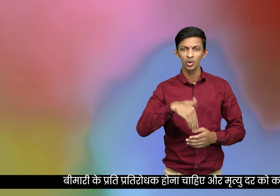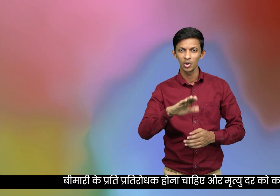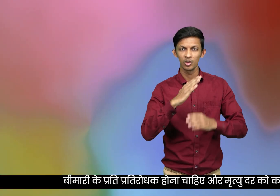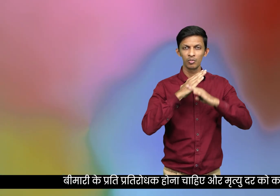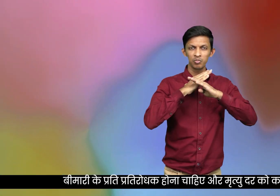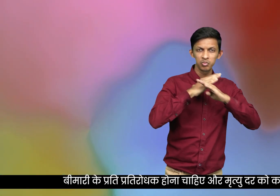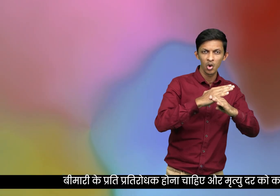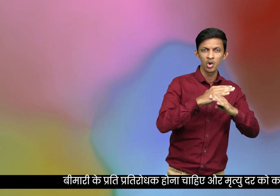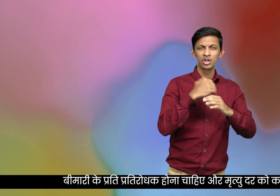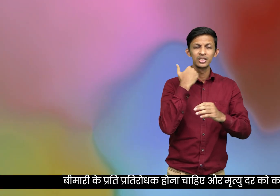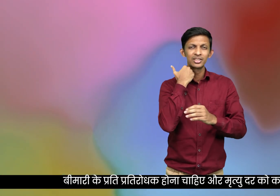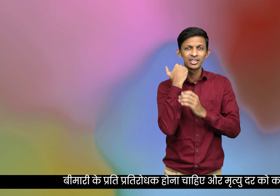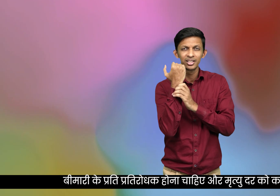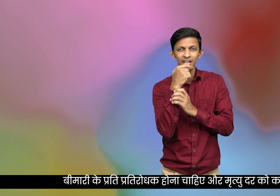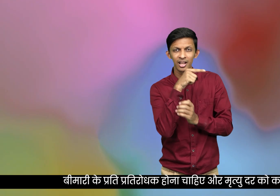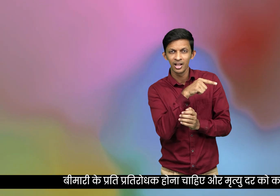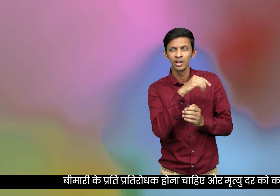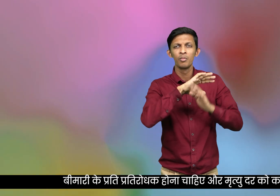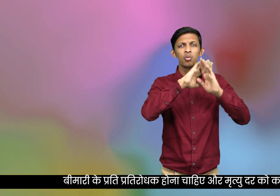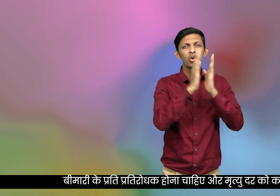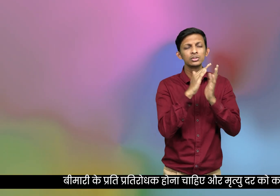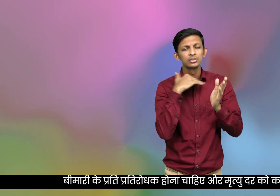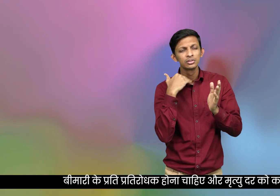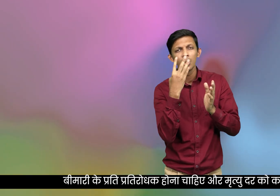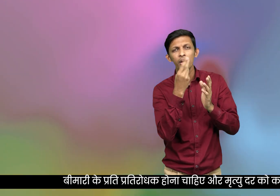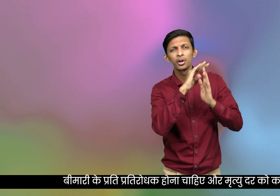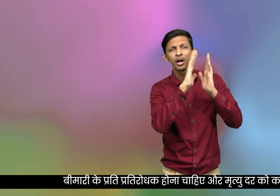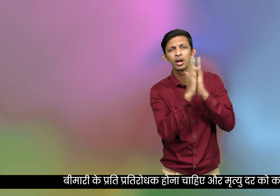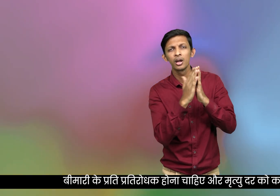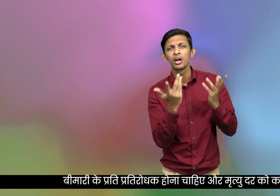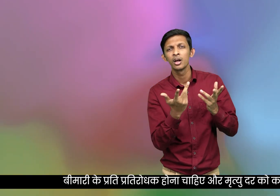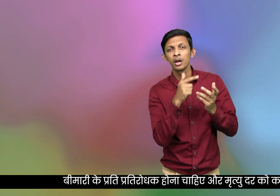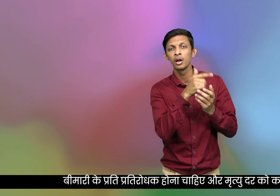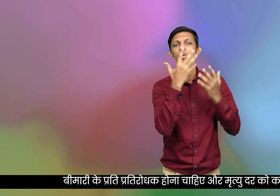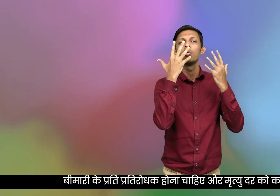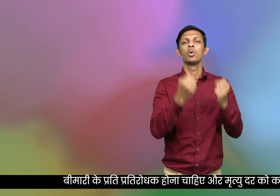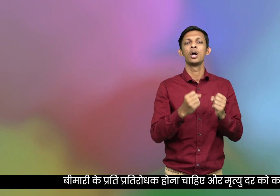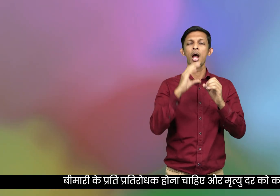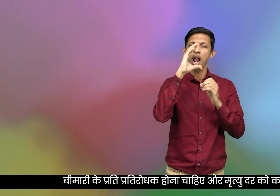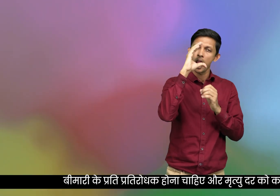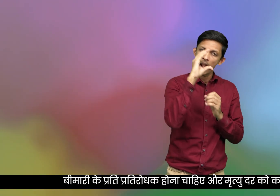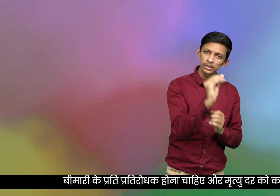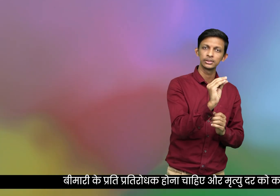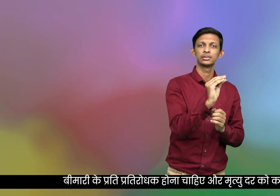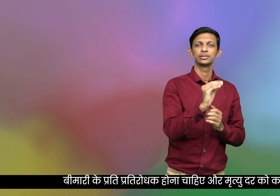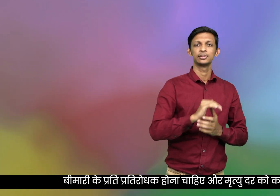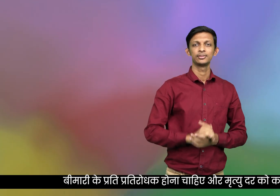दूसरा, बीमारी के प्रति प्रतिरोधक होना चाहिए और मृत्यु दर को कम करना चाहिए।